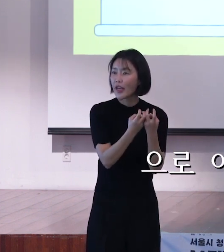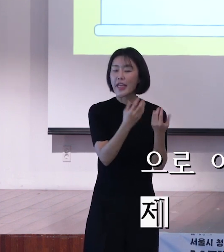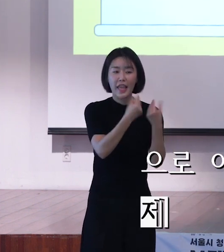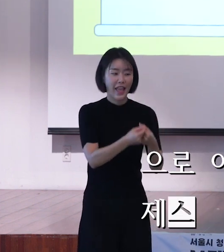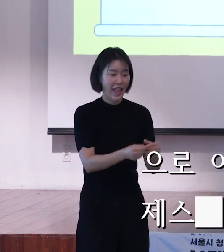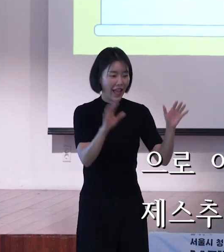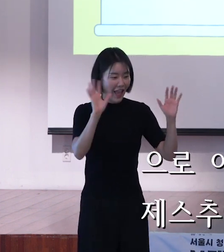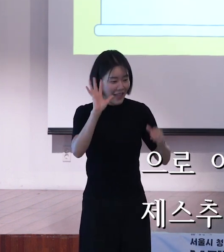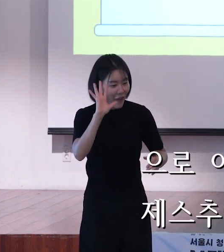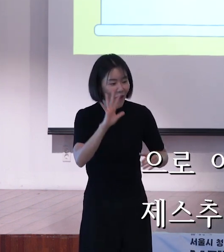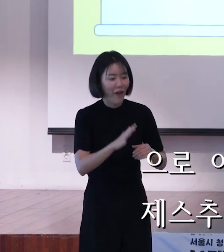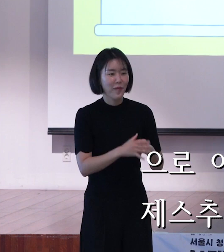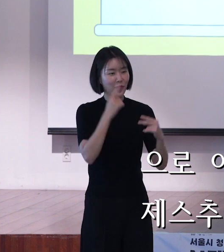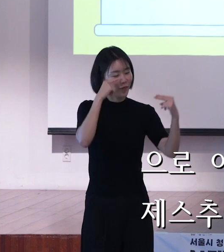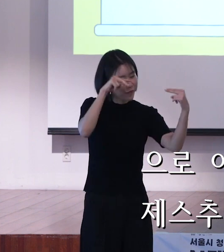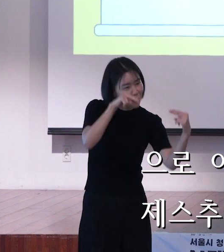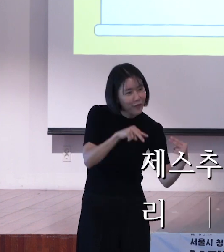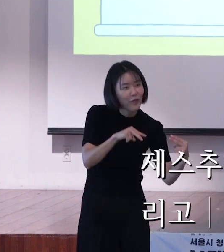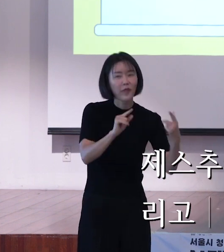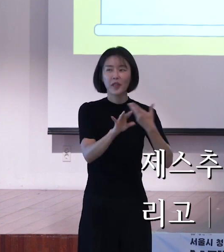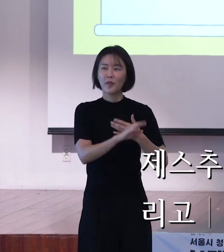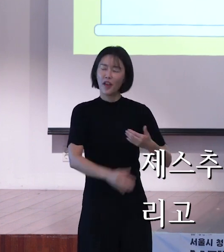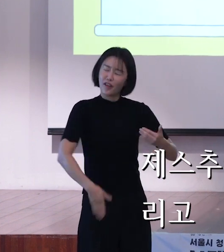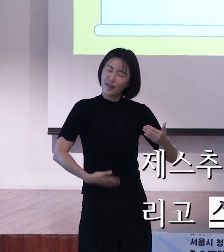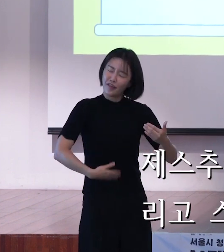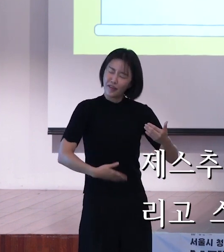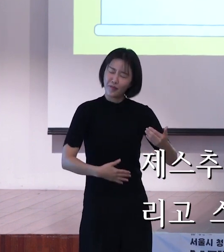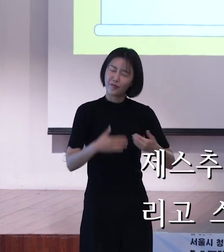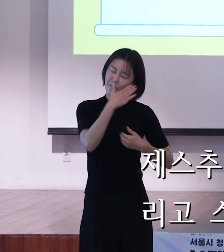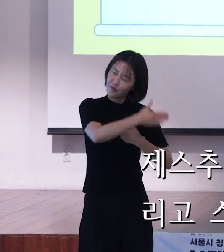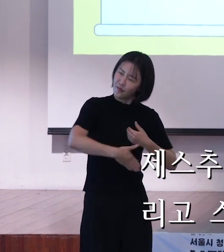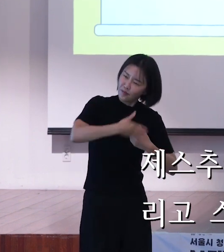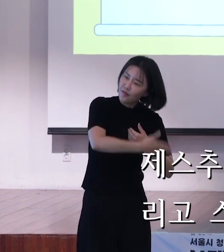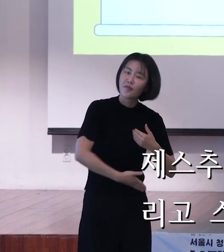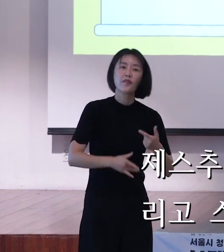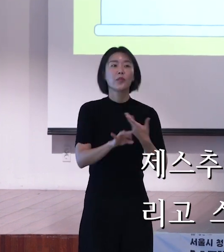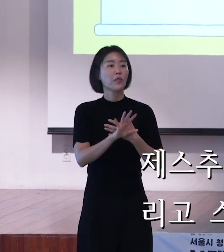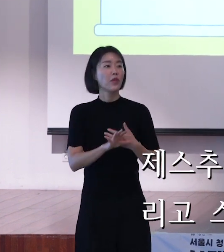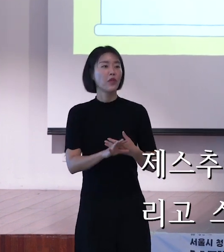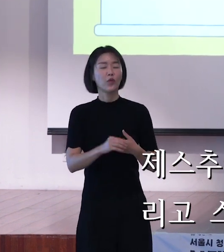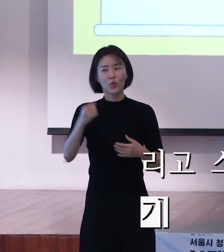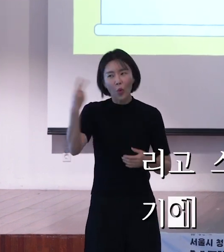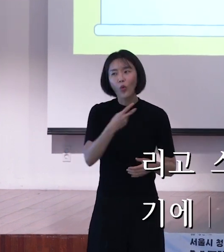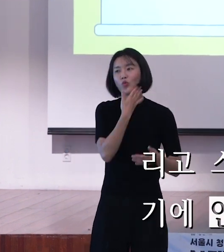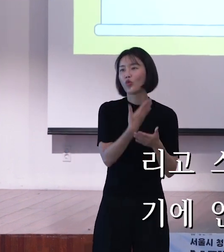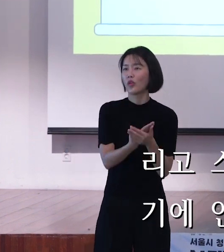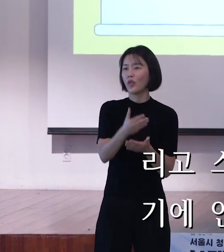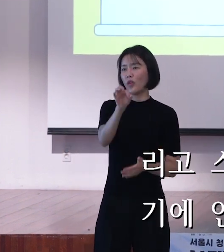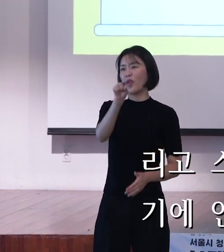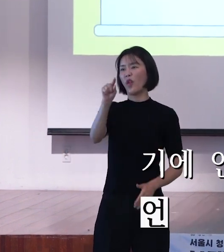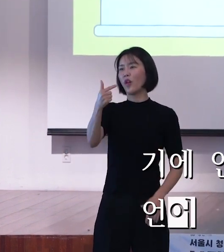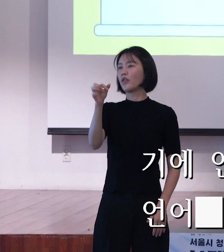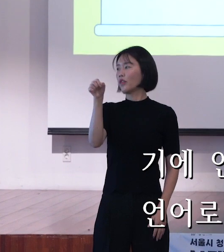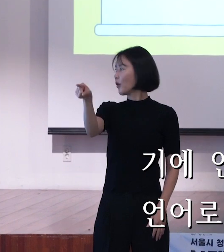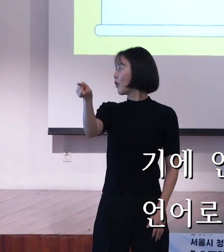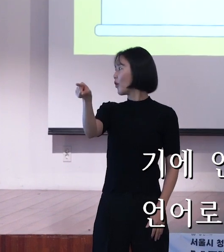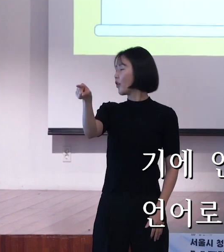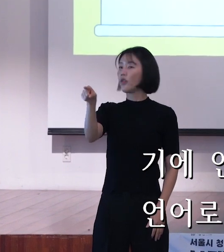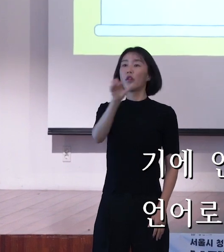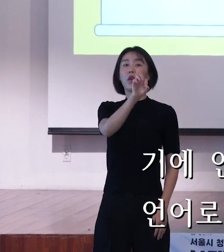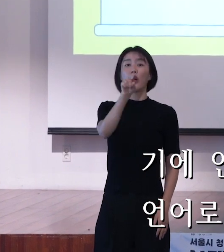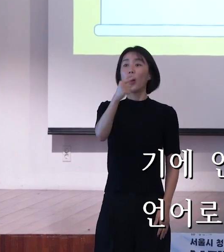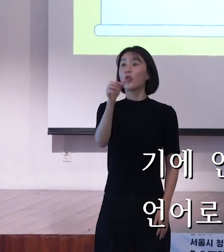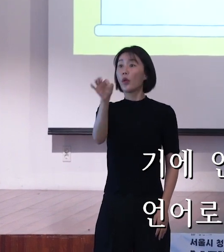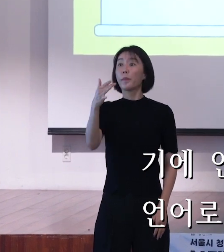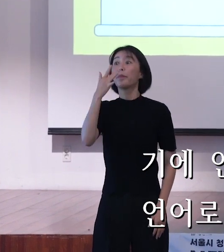있고, 눈빛, 그리고 스킨십, 그리고 또 여기에 언어가 있습니다. 언어로 정서적